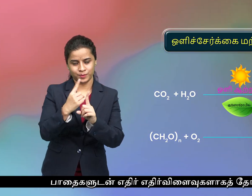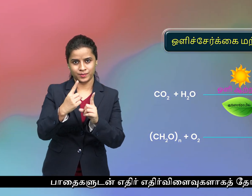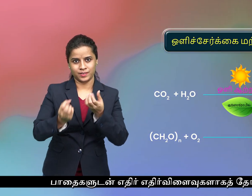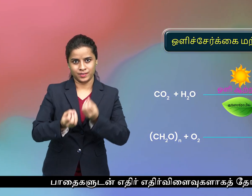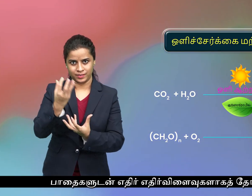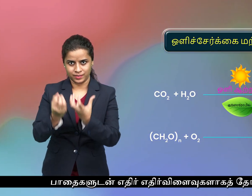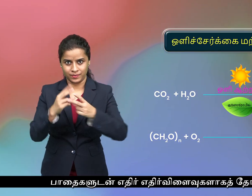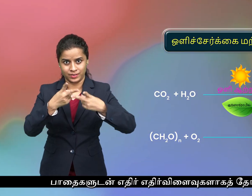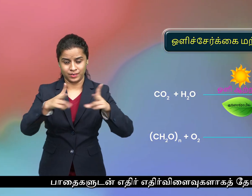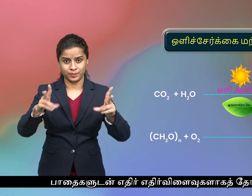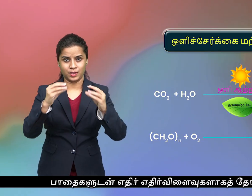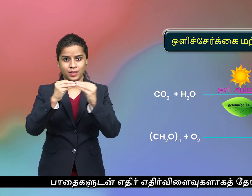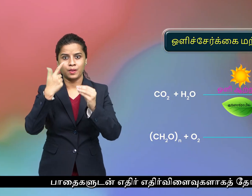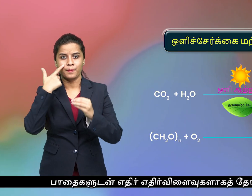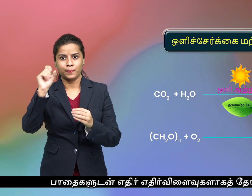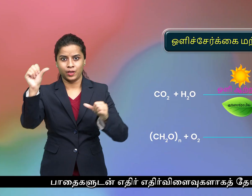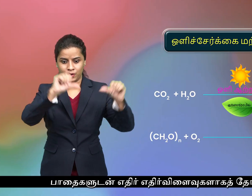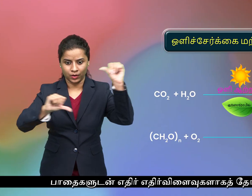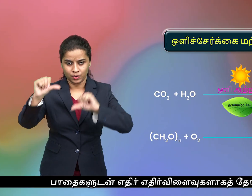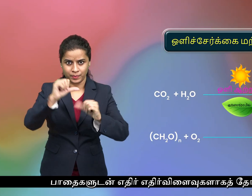பாதைகளுடன் எதிர் எதிர் விளைவுகளாக தோன்றுகின்றன.